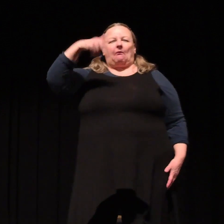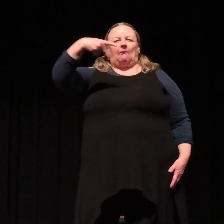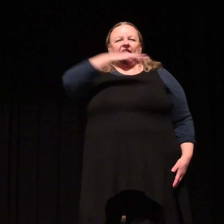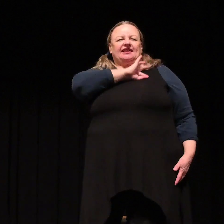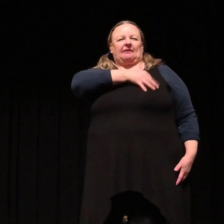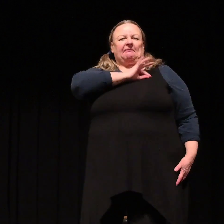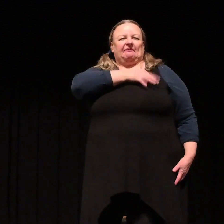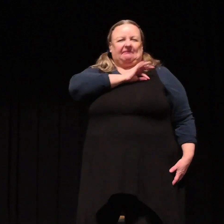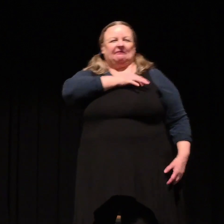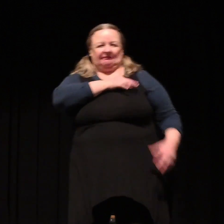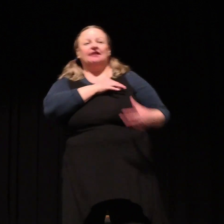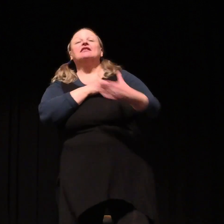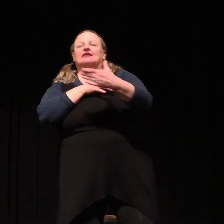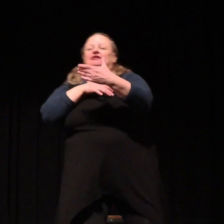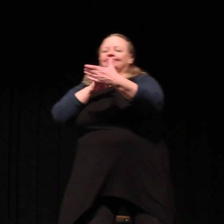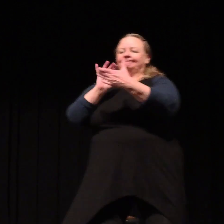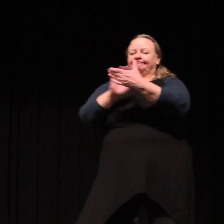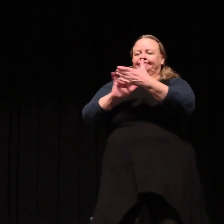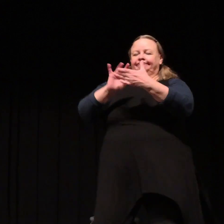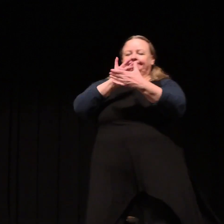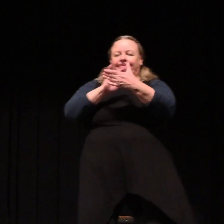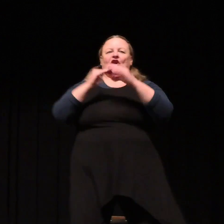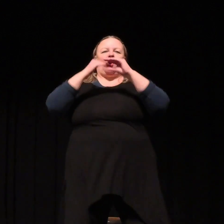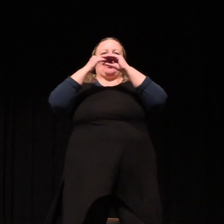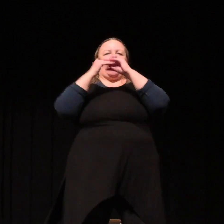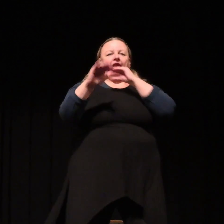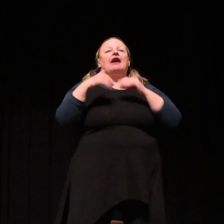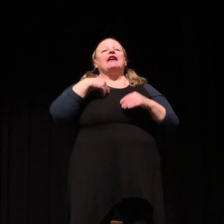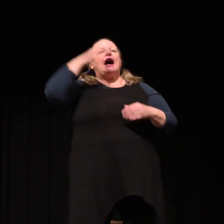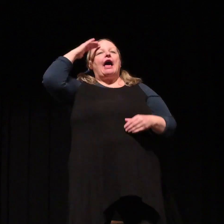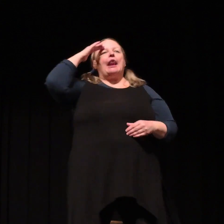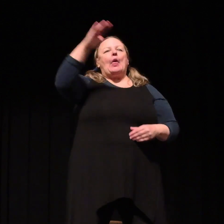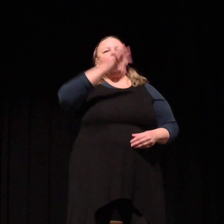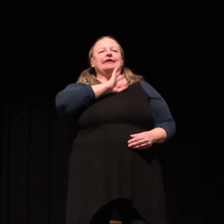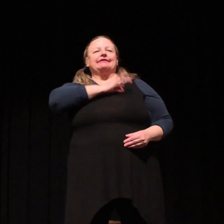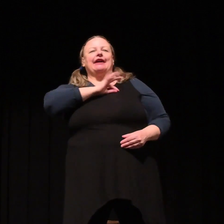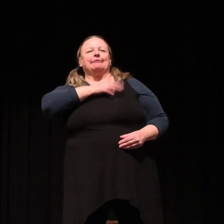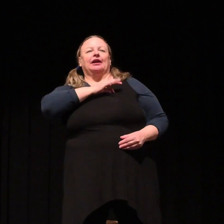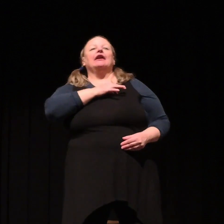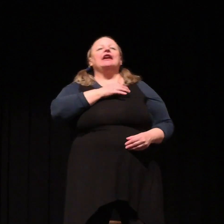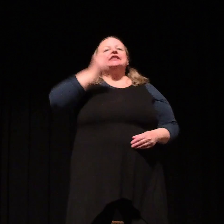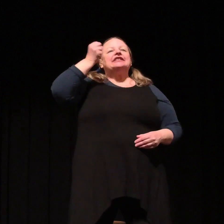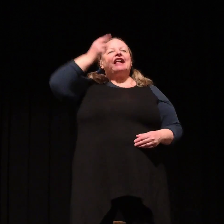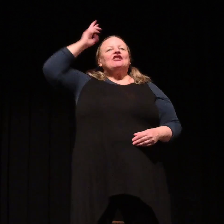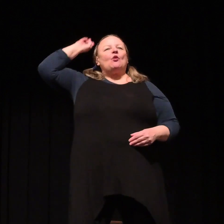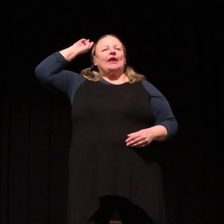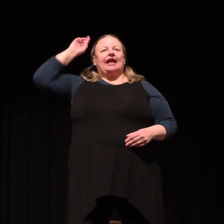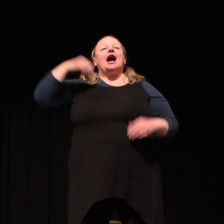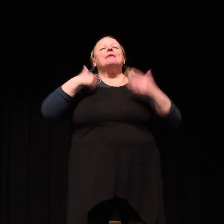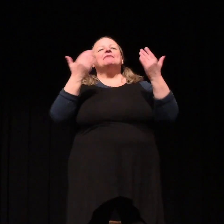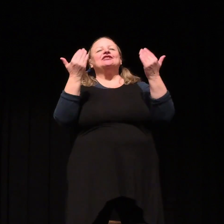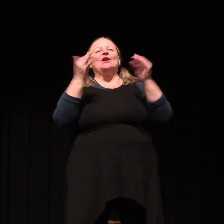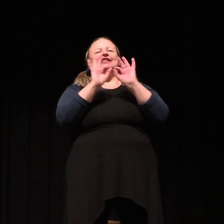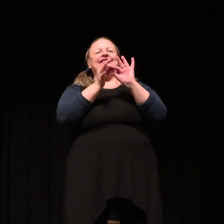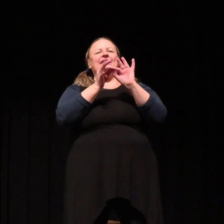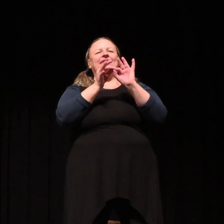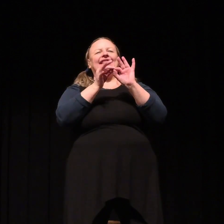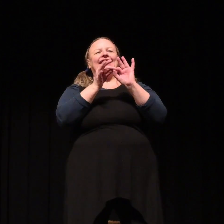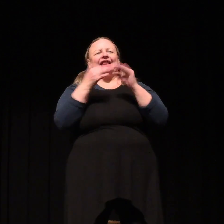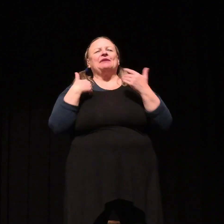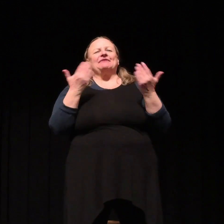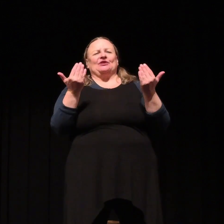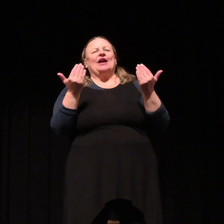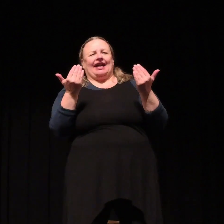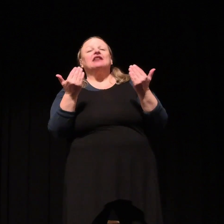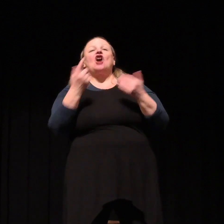on va envoyer un courriel à ICEP. Hein? Interprétation signée parole. OK. Donc, j'ai envoyé le courriel. Bonjour, ICEP. Bonjour, Stéphanie